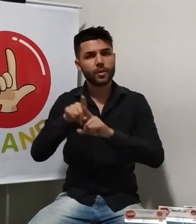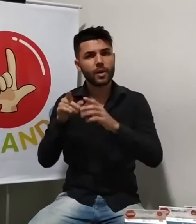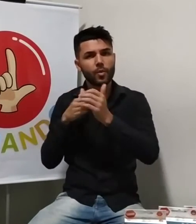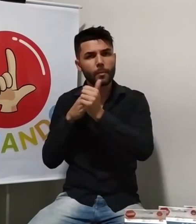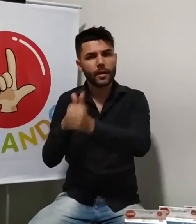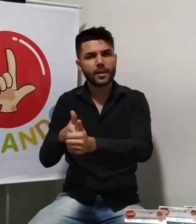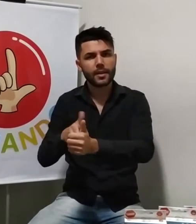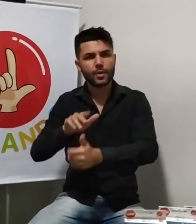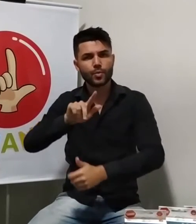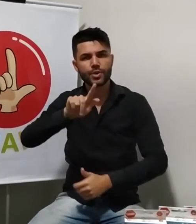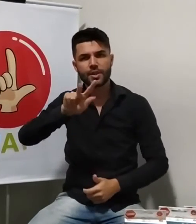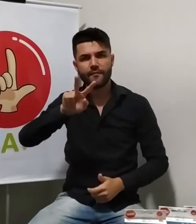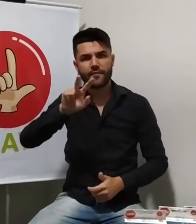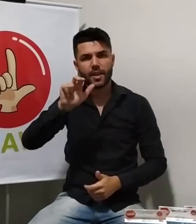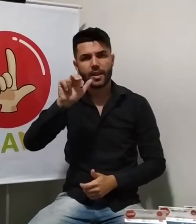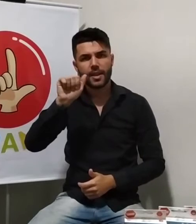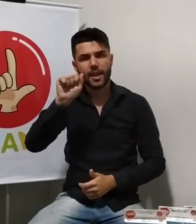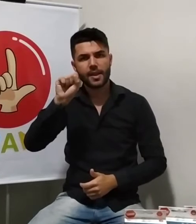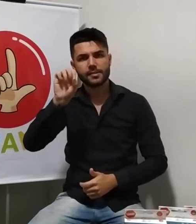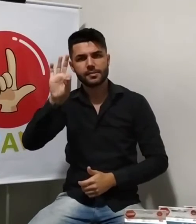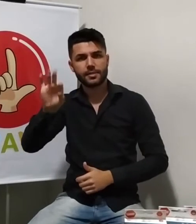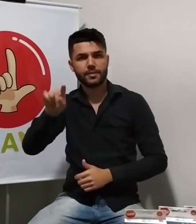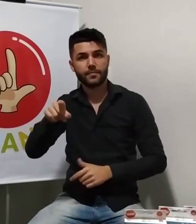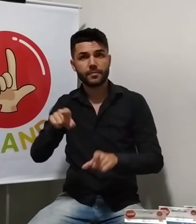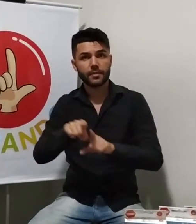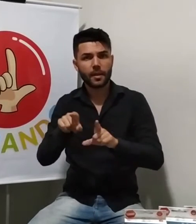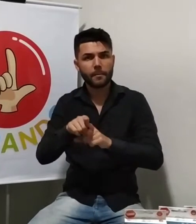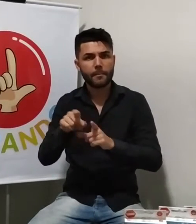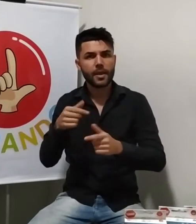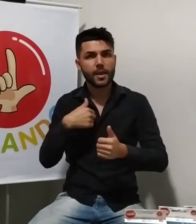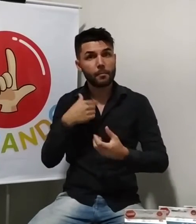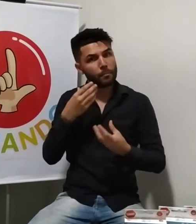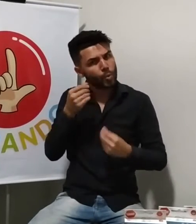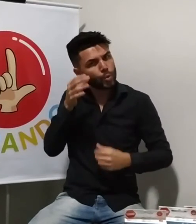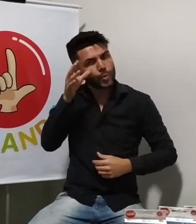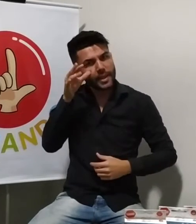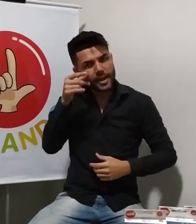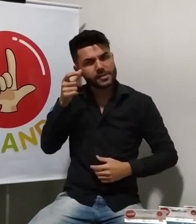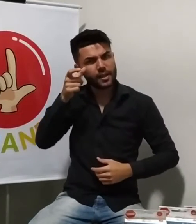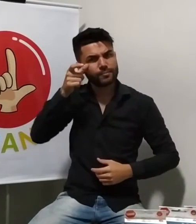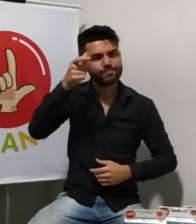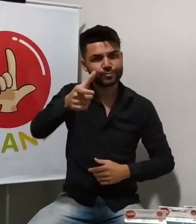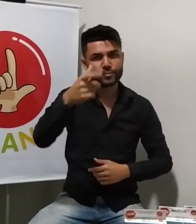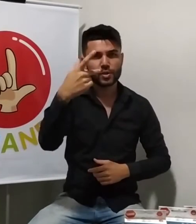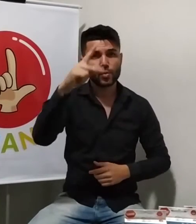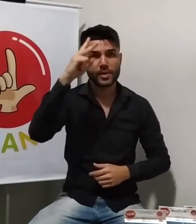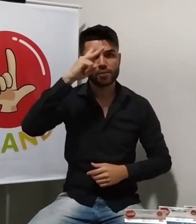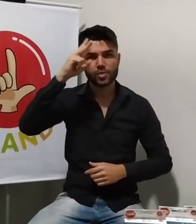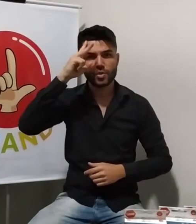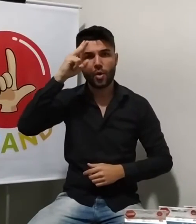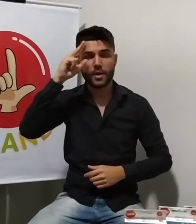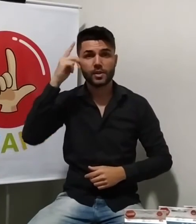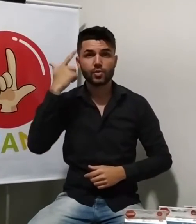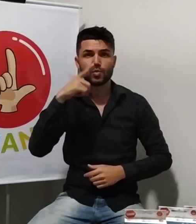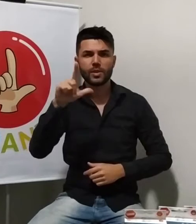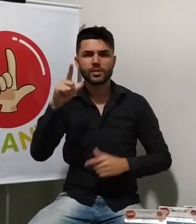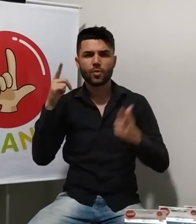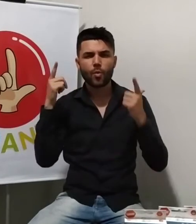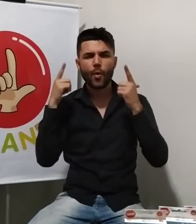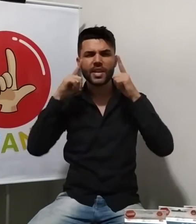suas conquistas poderão motivar a muitos que, como você, estão em busca da realização de seus sonhos. Compartilhe a sua história de sucesso e a gente vai divulgar por